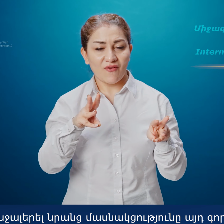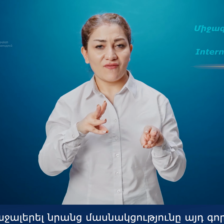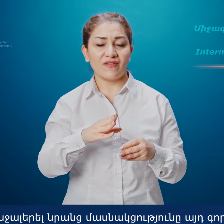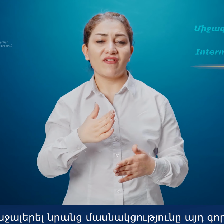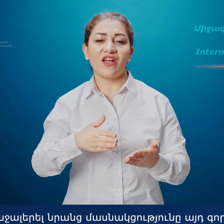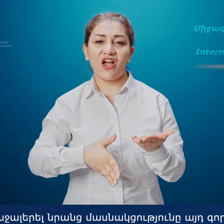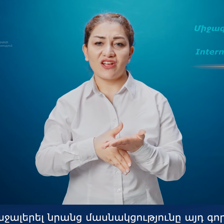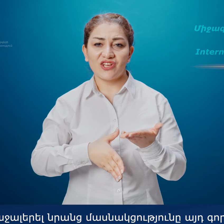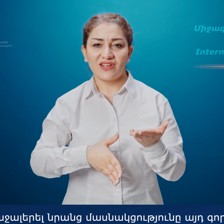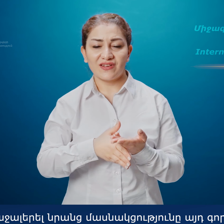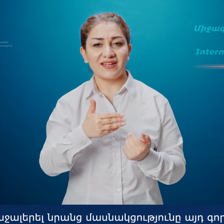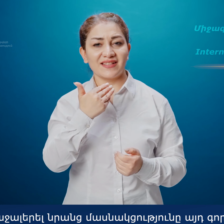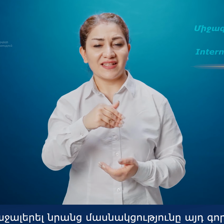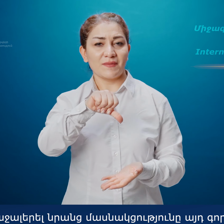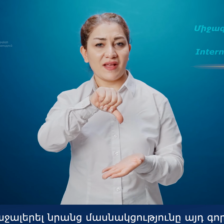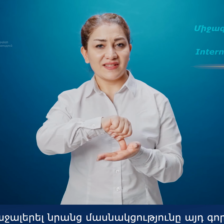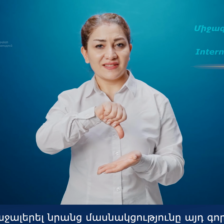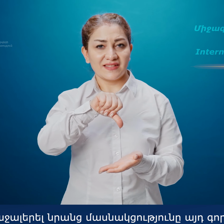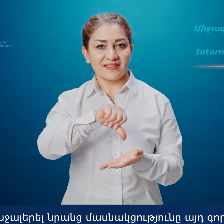մասնակցությունը այդ գործընթացներում։